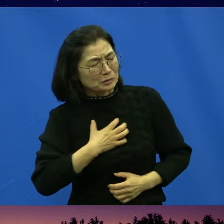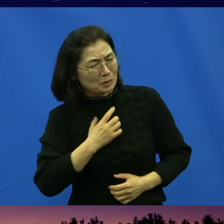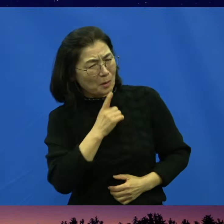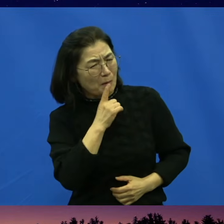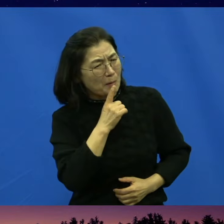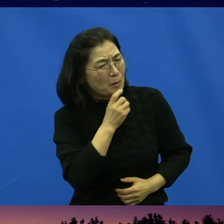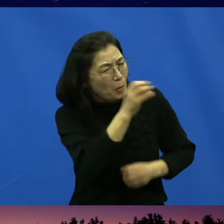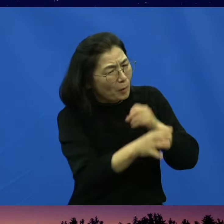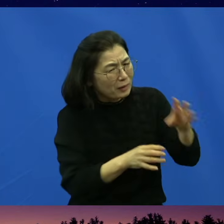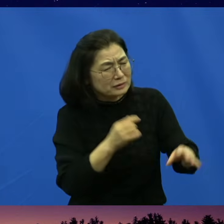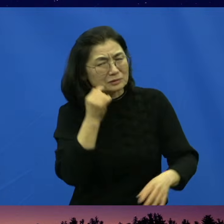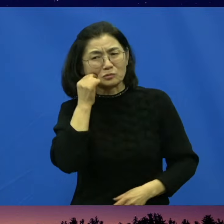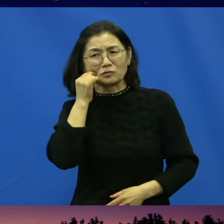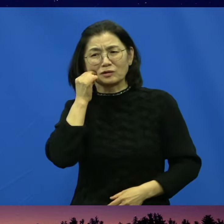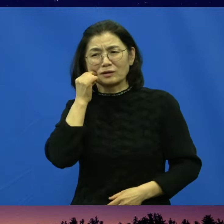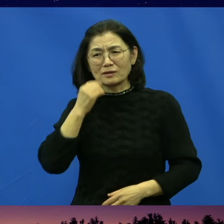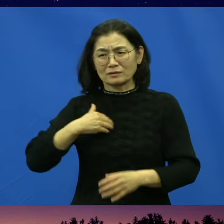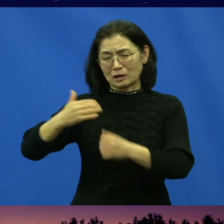있습니까?